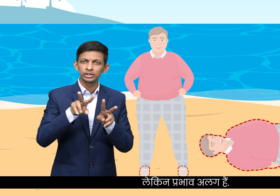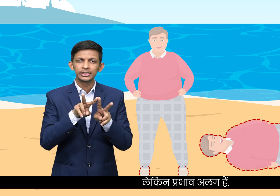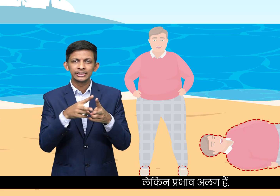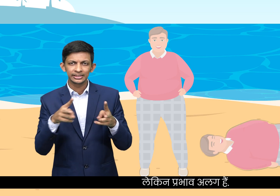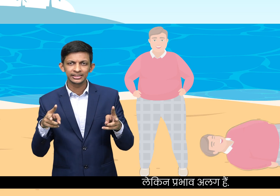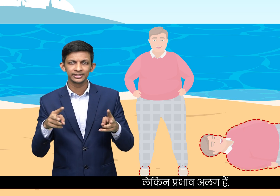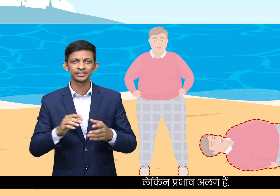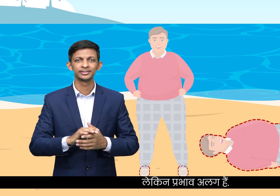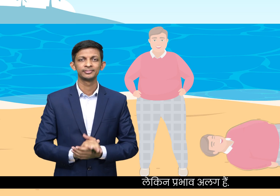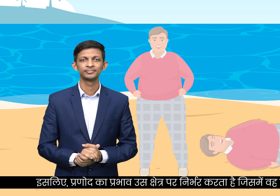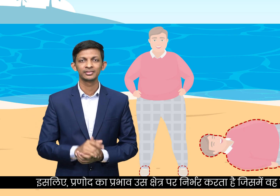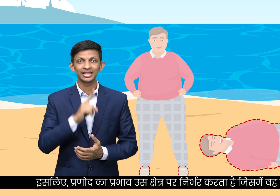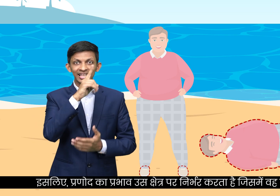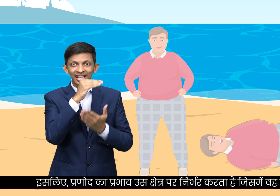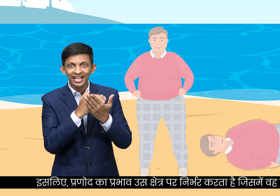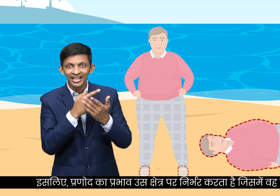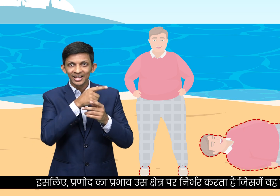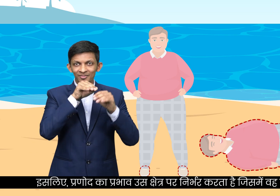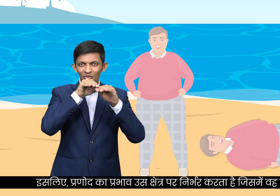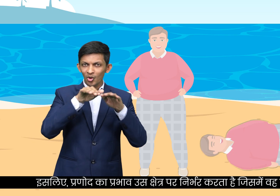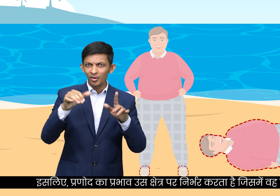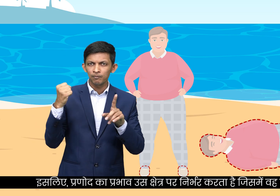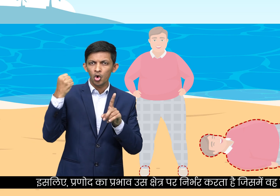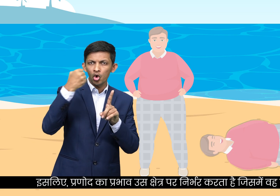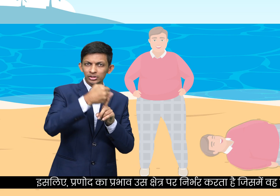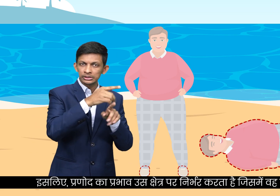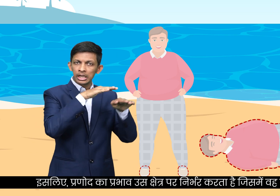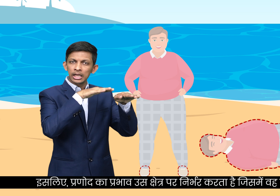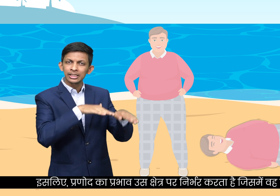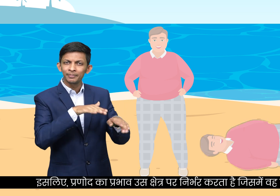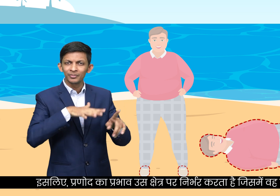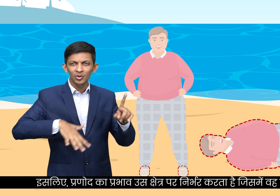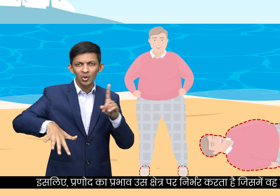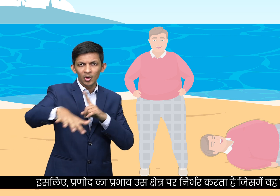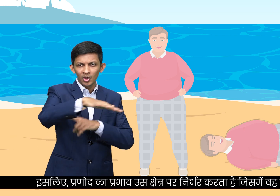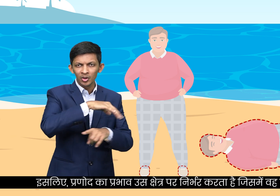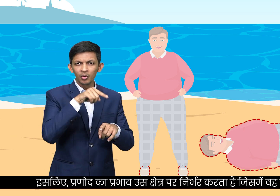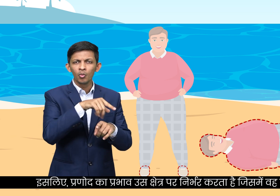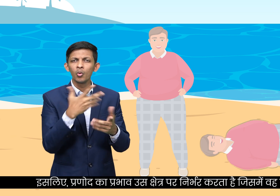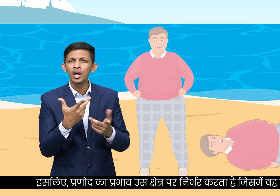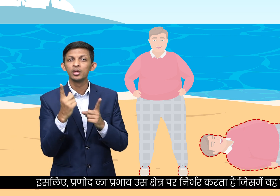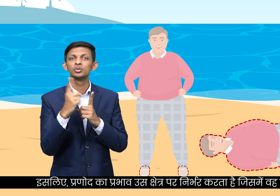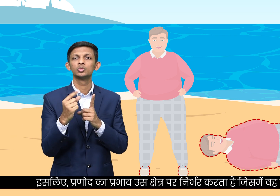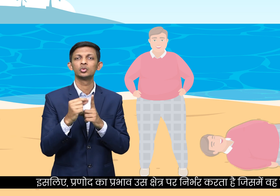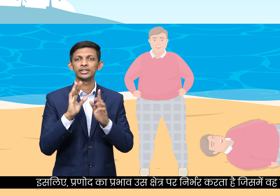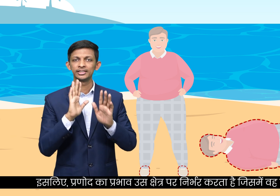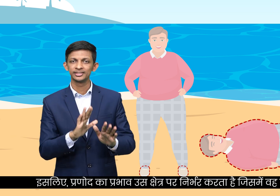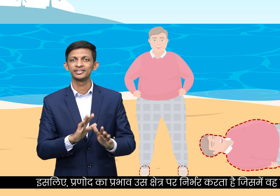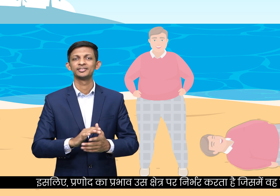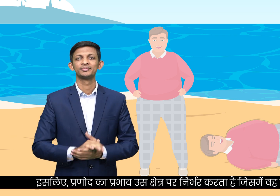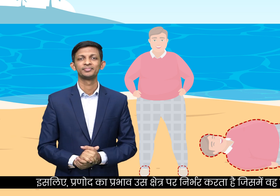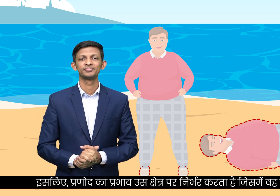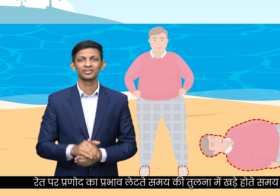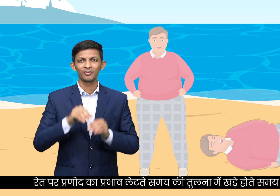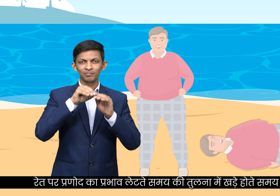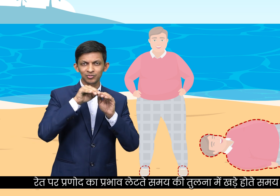प्रभाव अलग है। इसलिए प्रणोद का प्रभाव उस क्षेत्र पर निर्भर करता है जिसमें वह कार्य